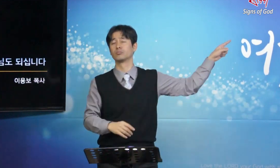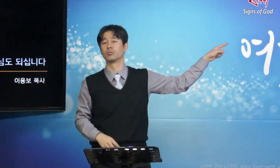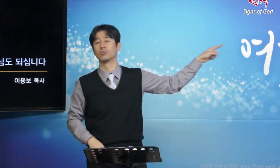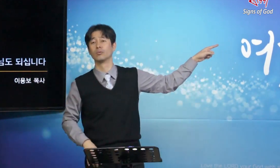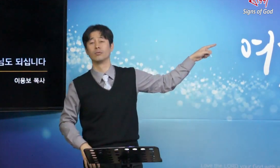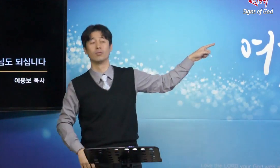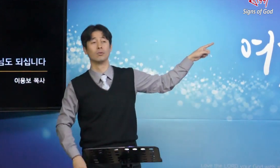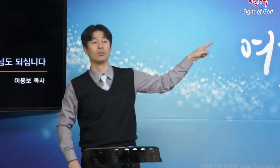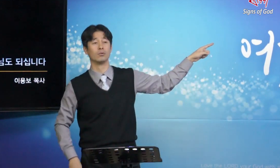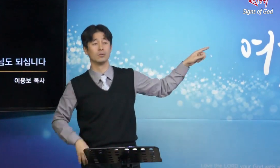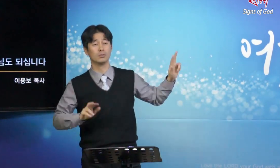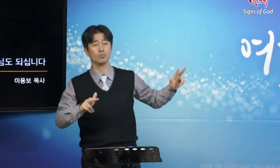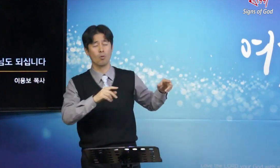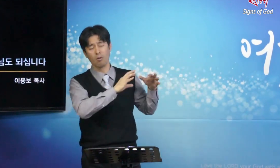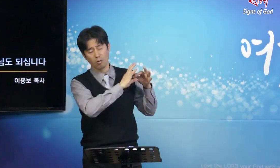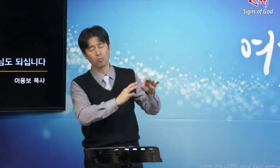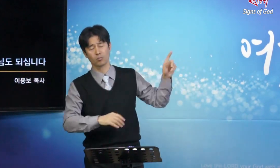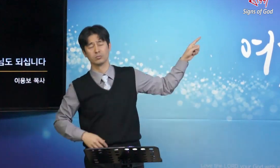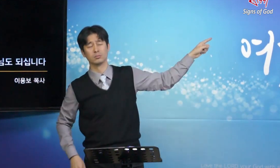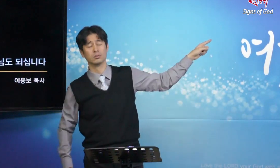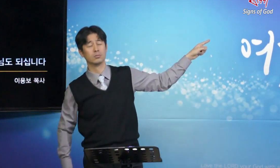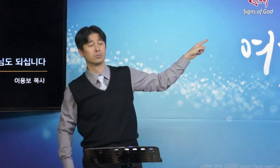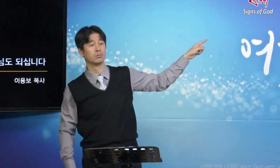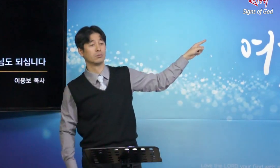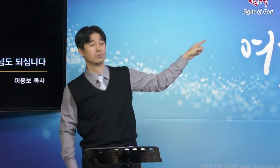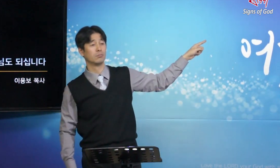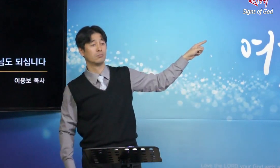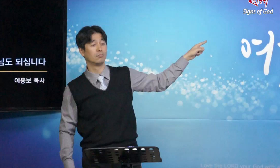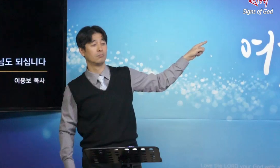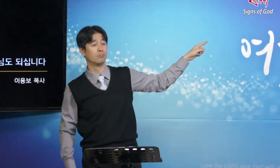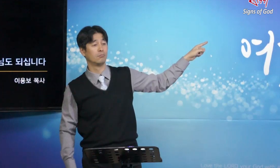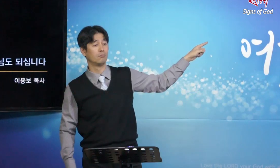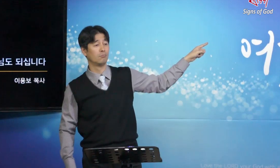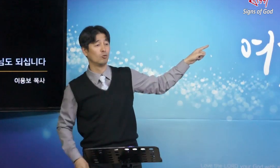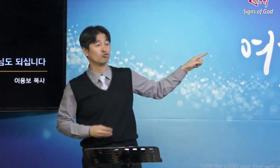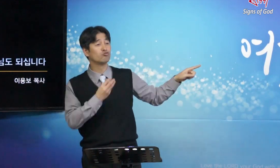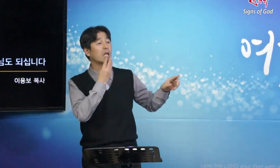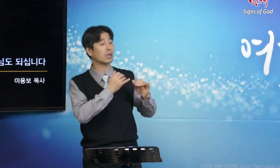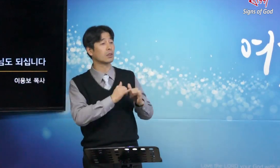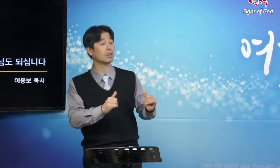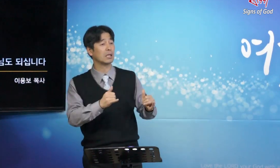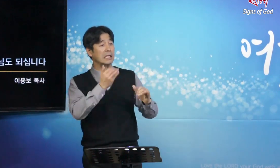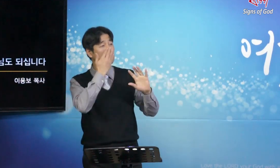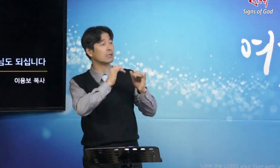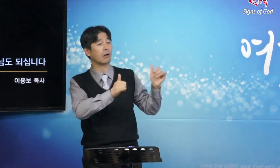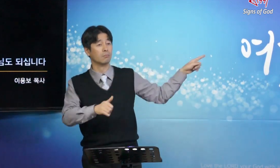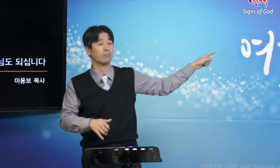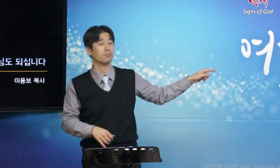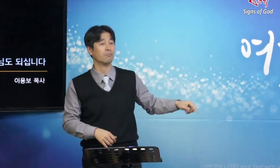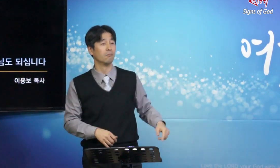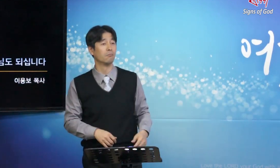하셨다, 율법을 통해서 의롭게 된다라고 유대인들은 생각하고 있습니다. 지금도 그렇게 생각하고 있습니다.